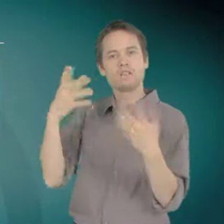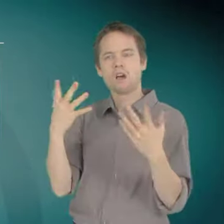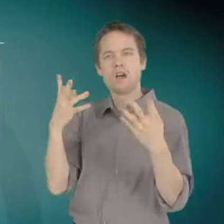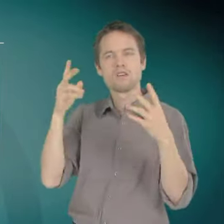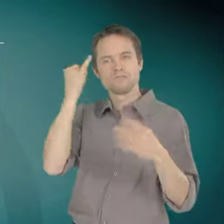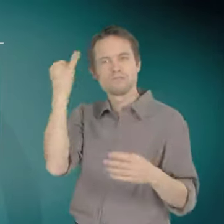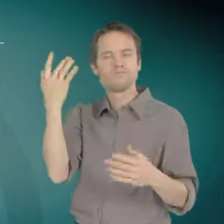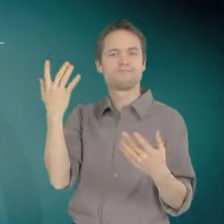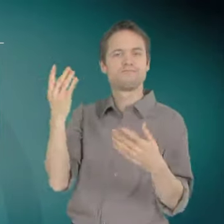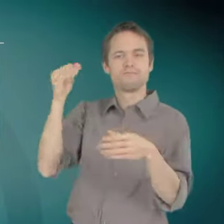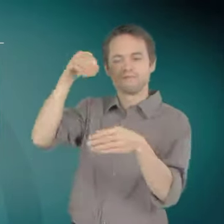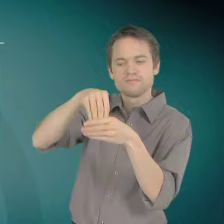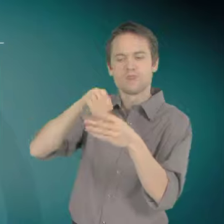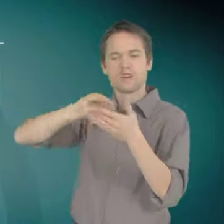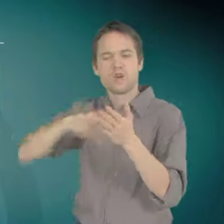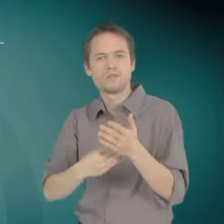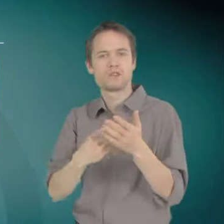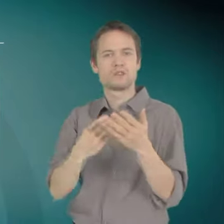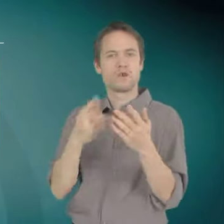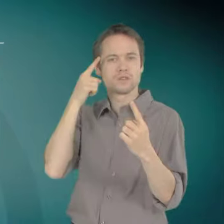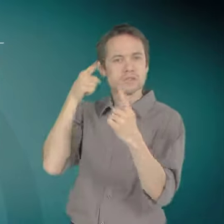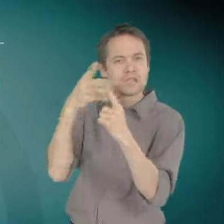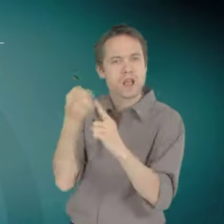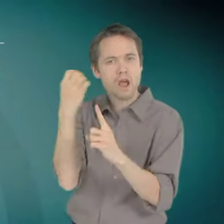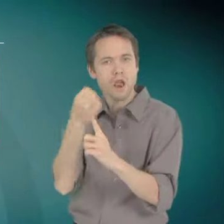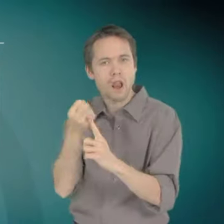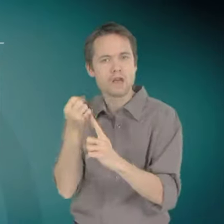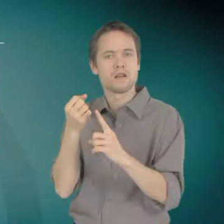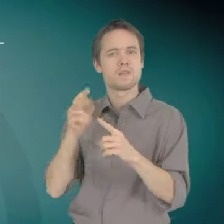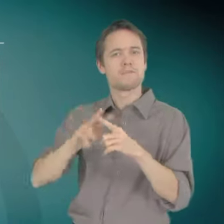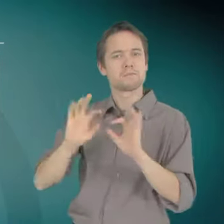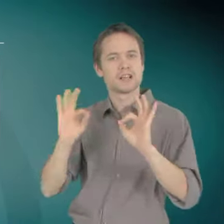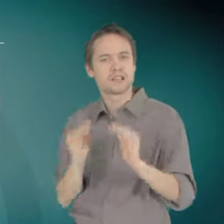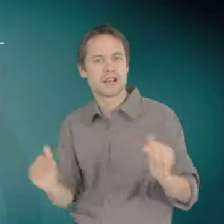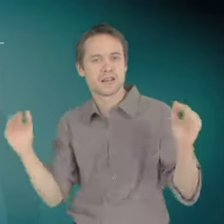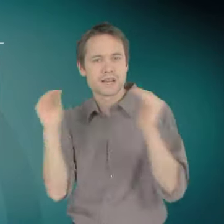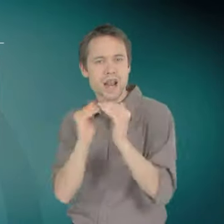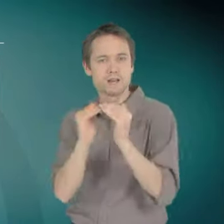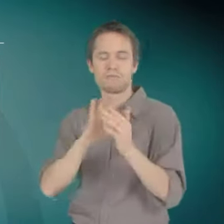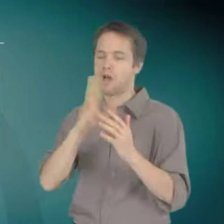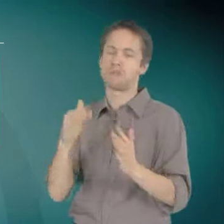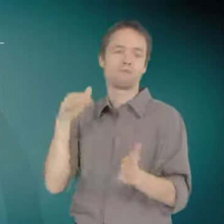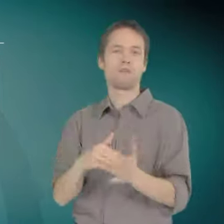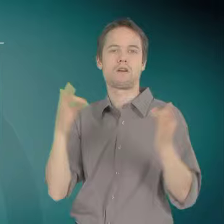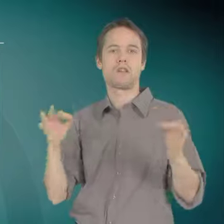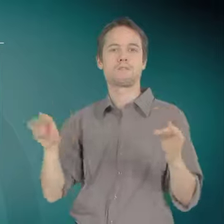ideen und ziele dieser konvention und die dadurch verbesserten rechte alles ist dort zu finden und wird mit gebärden videos